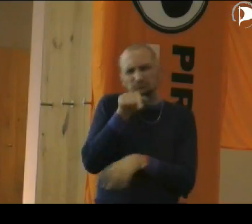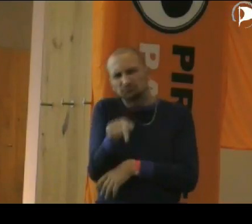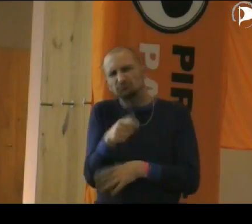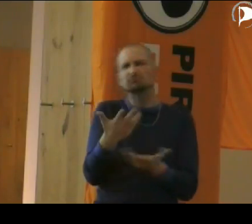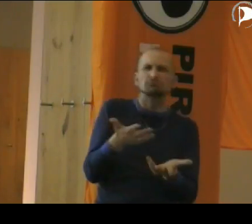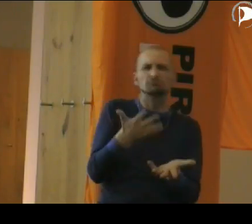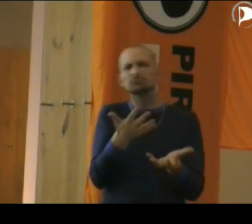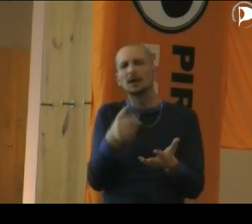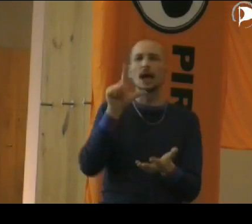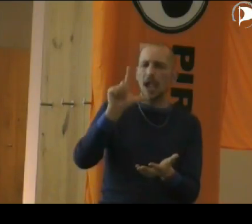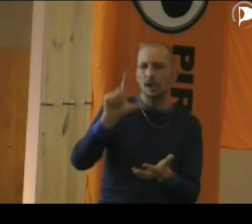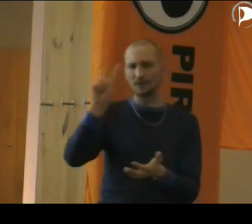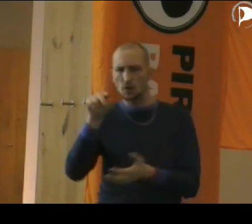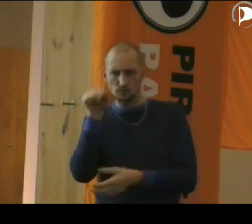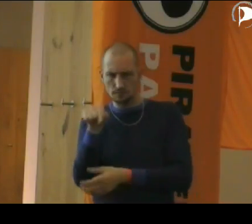lv